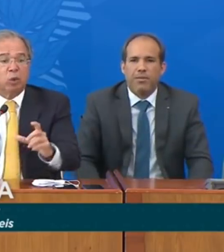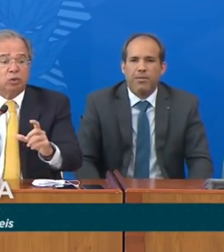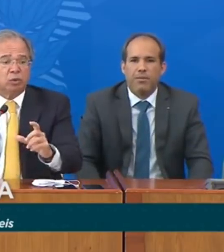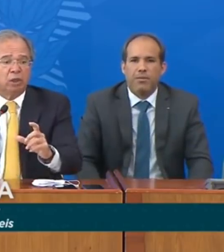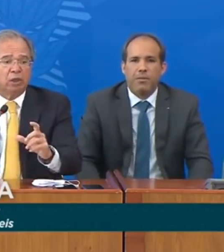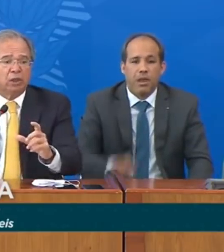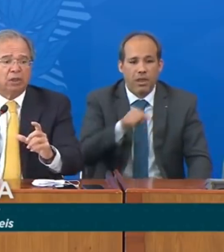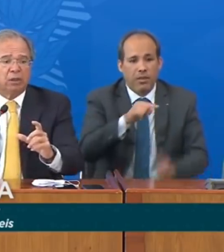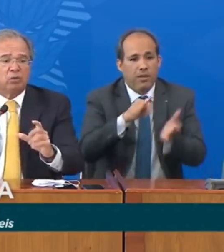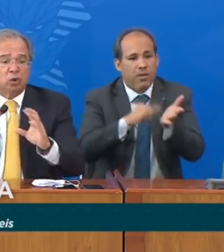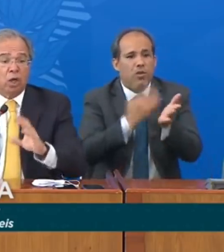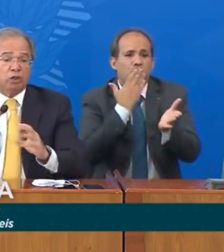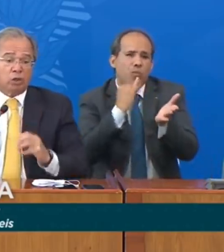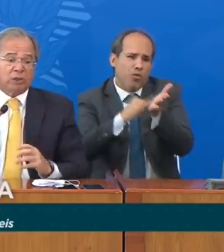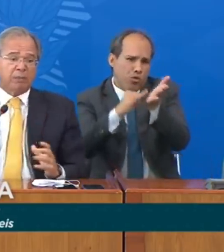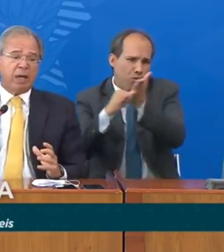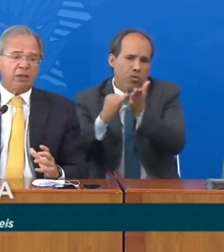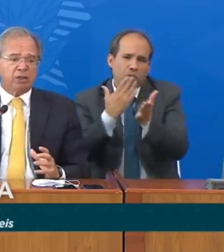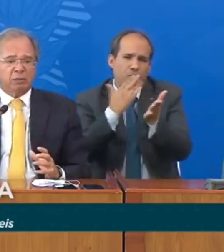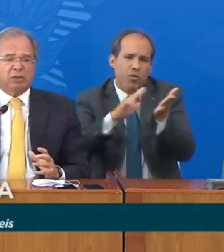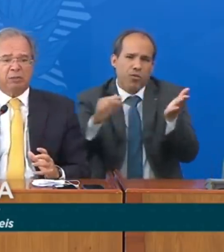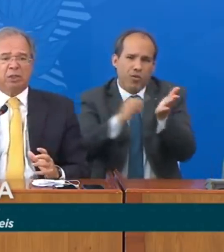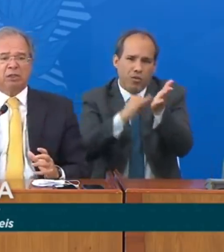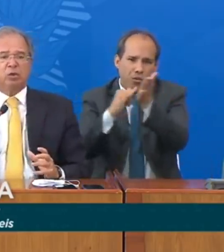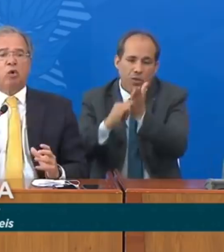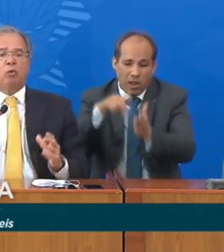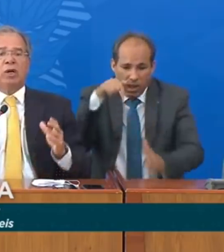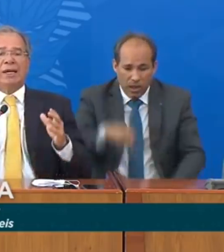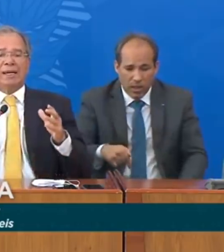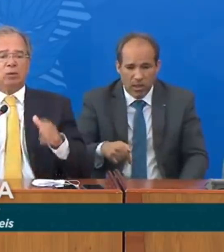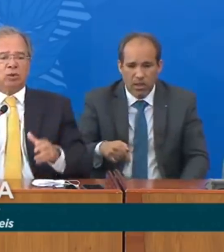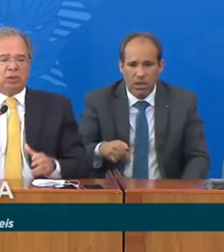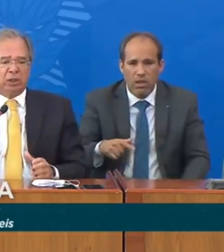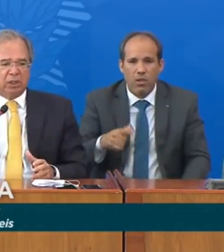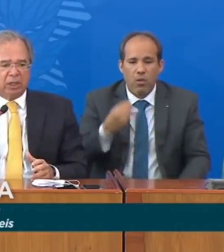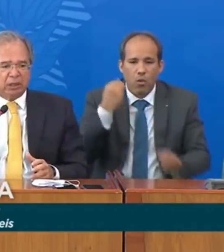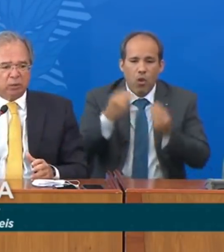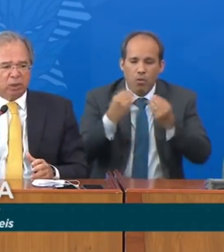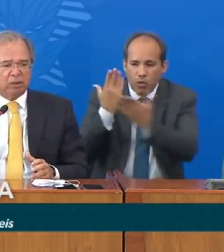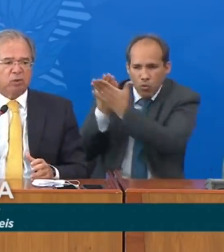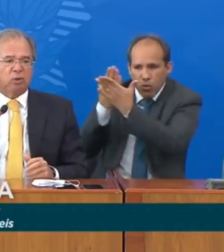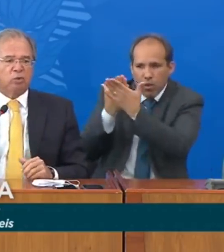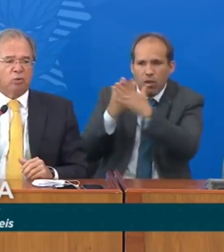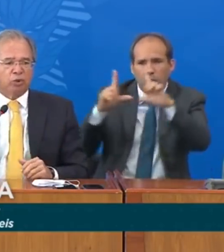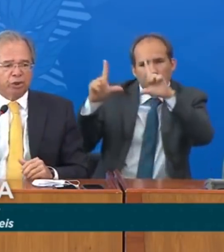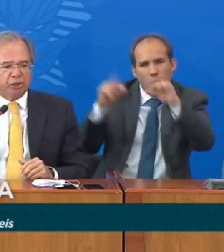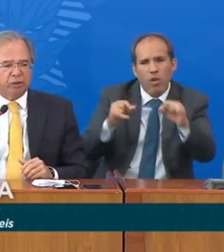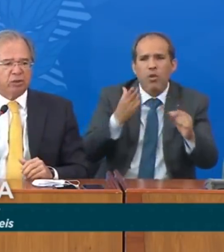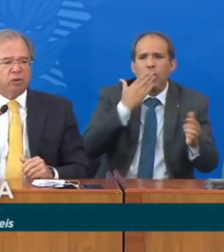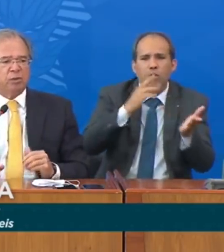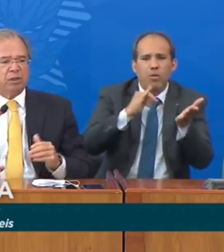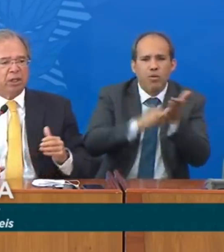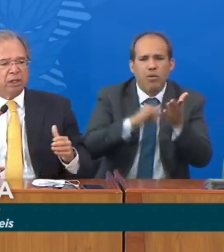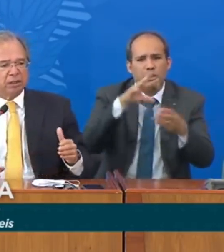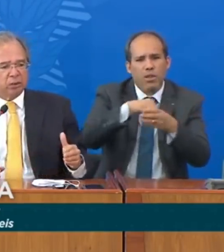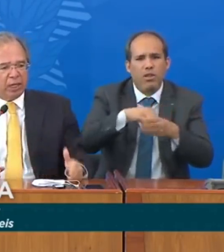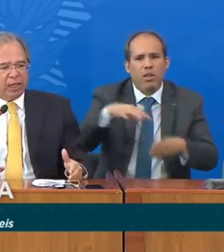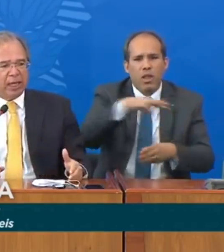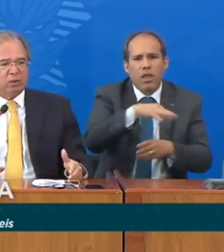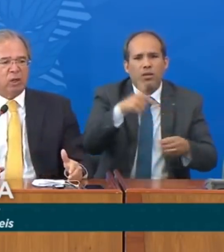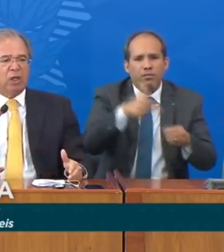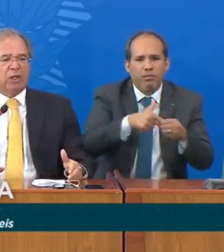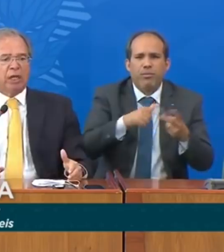esse imposto. Então, nós, de nossa parte, estamos examinando em como reduzir a tributação sobre combustíveis, sobre